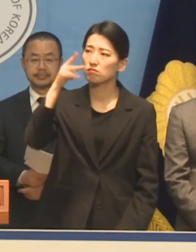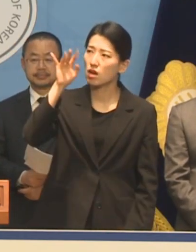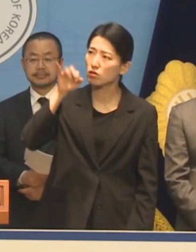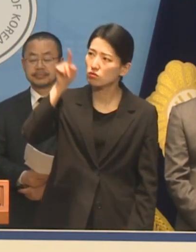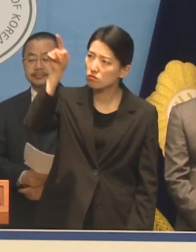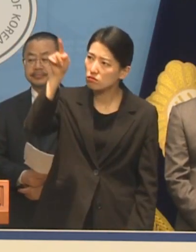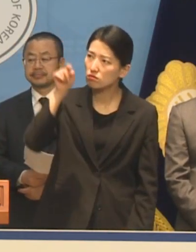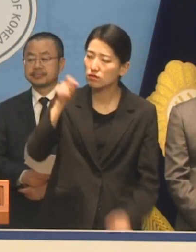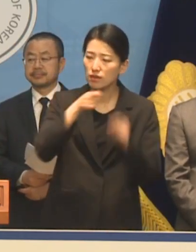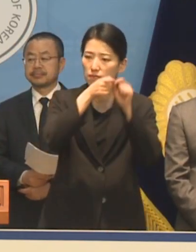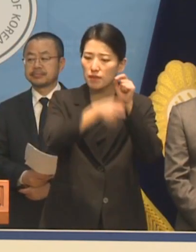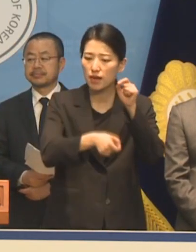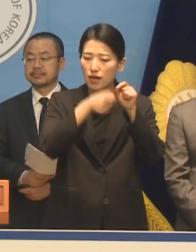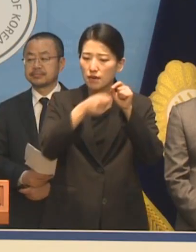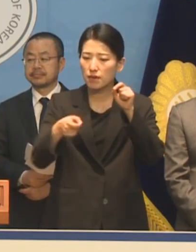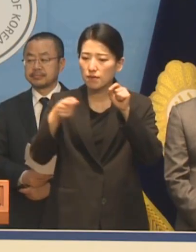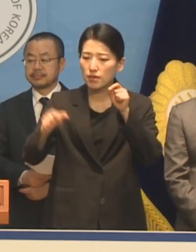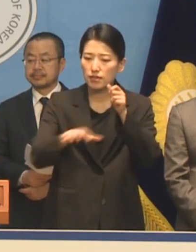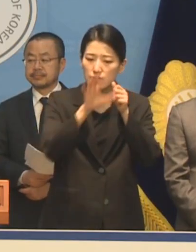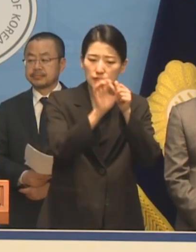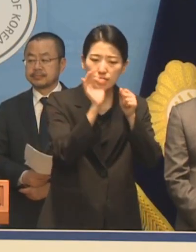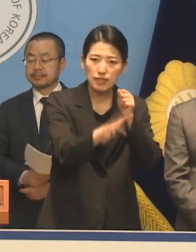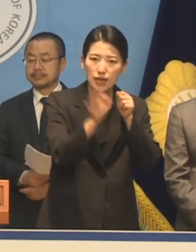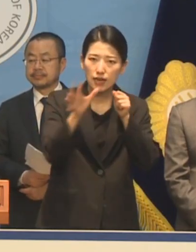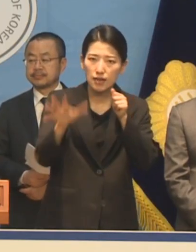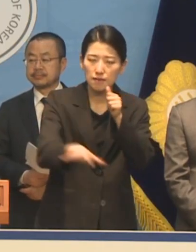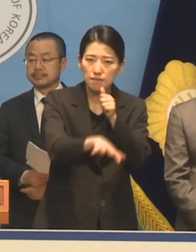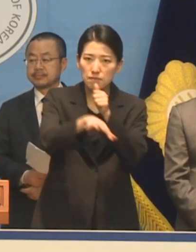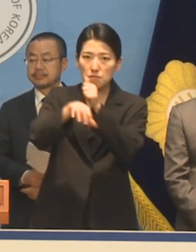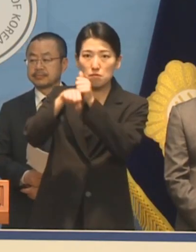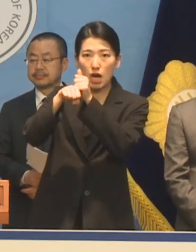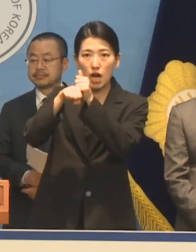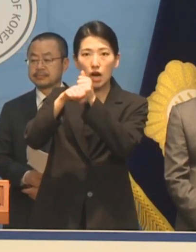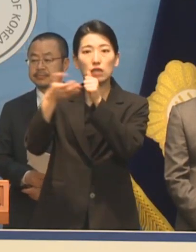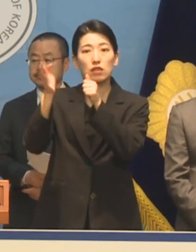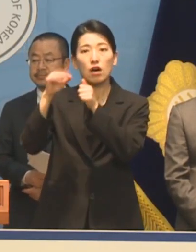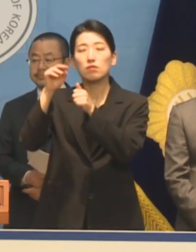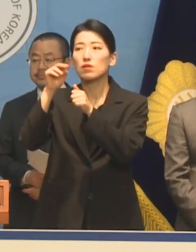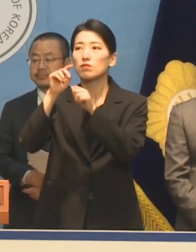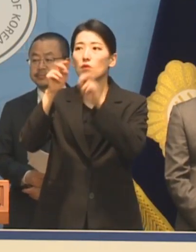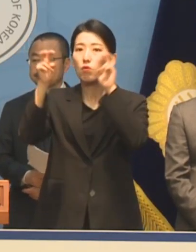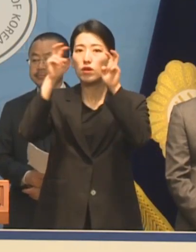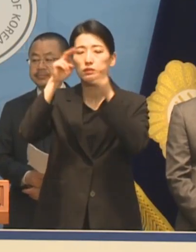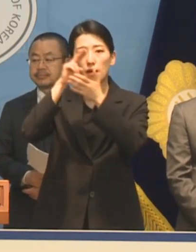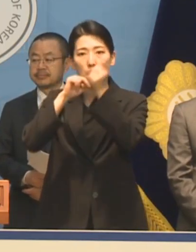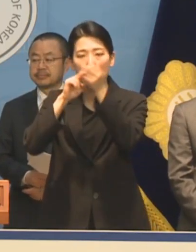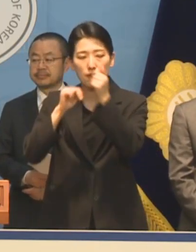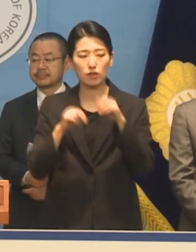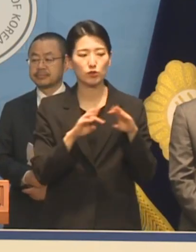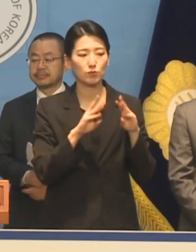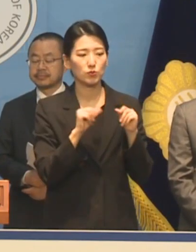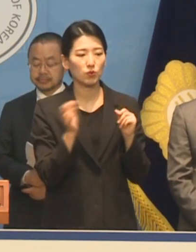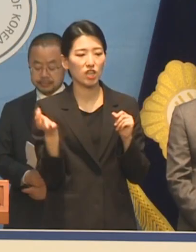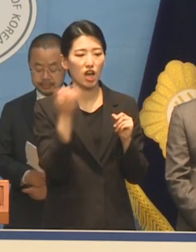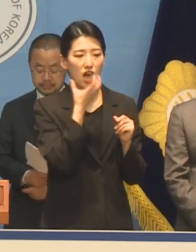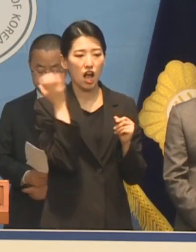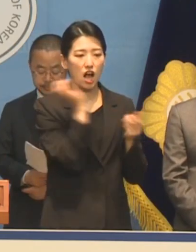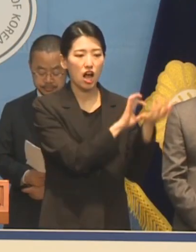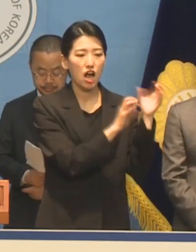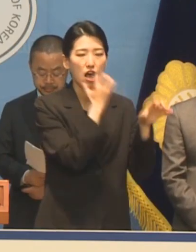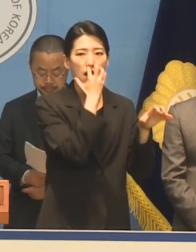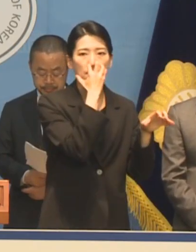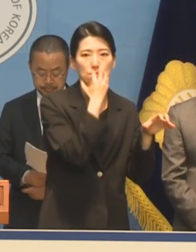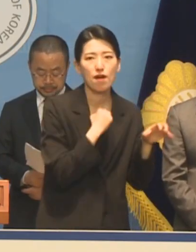가전 3사를 인수한 후 자산 분리 및 매각을 통해 국내 부동산 투기, 초호화 별장